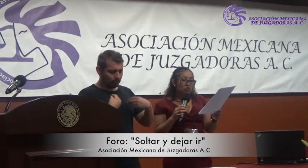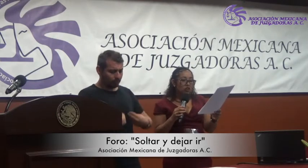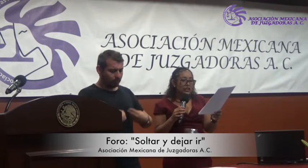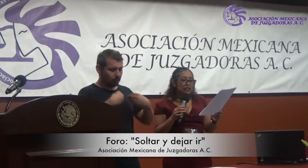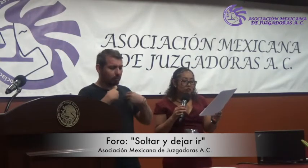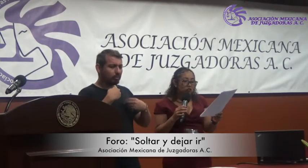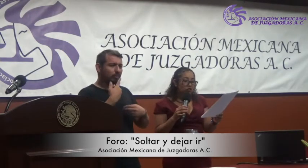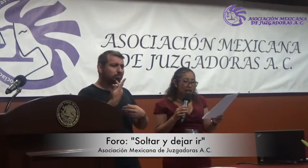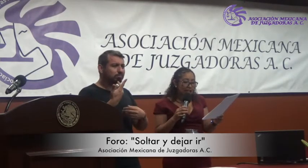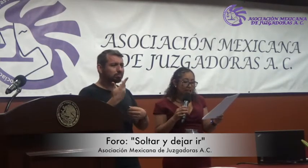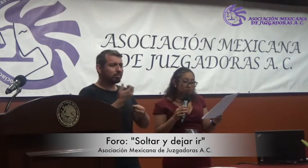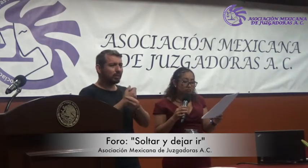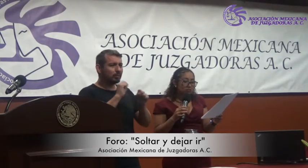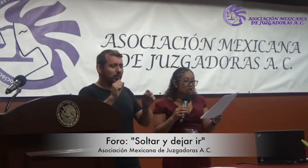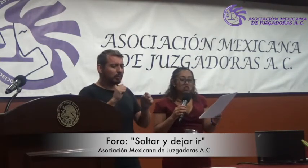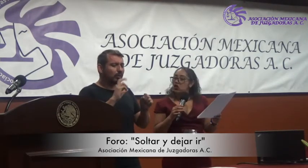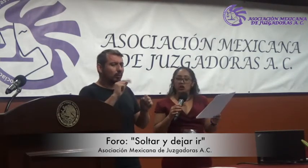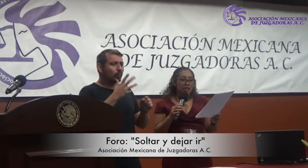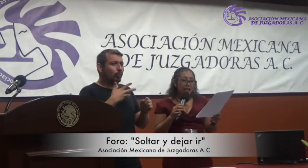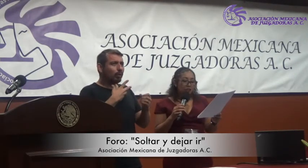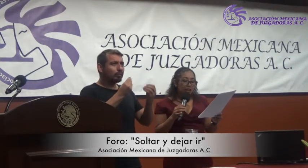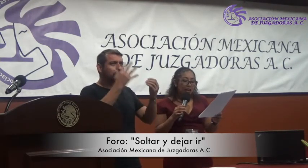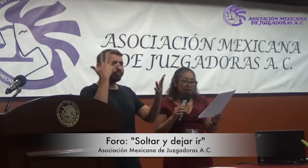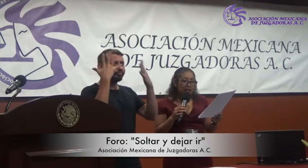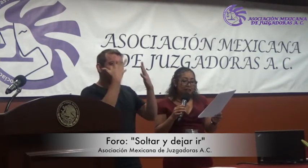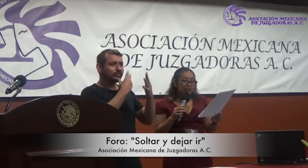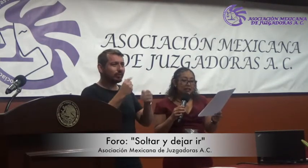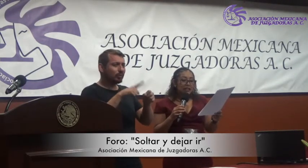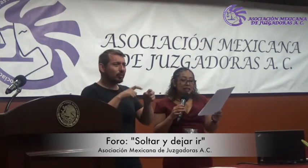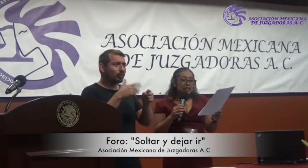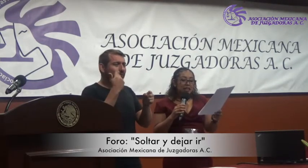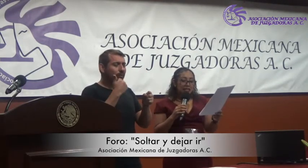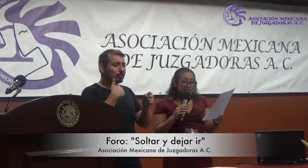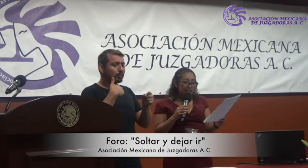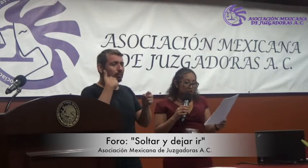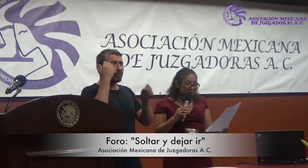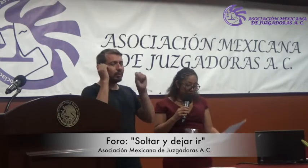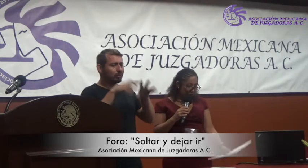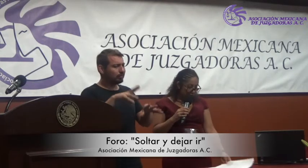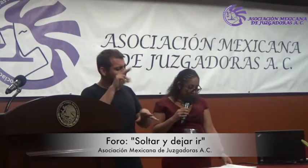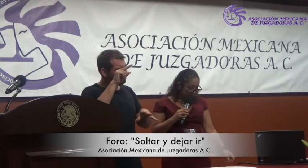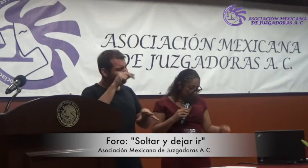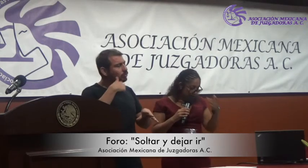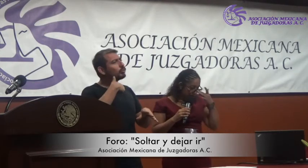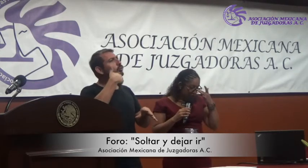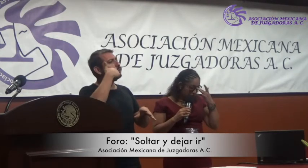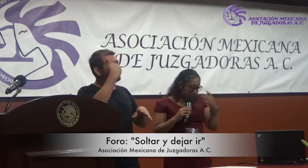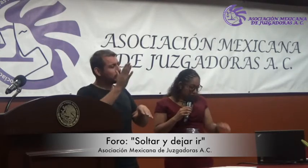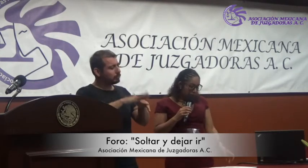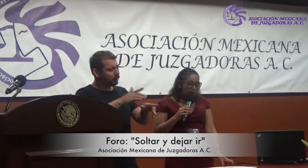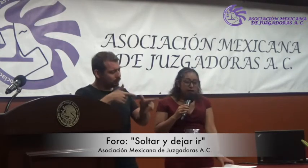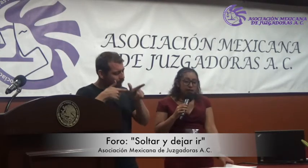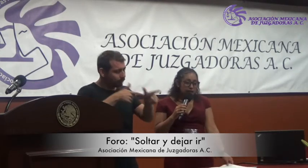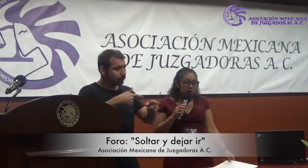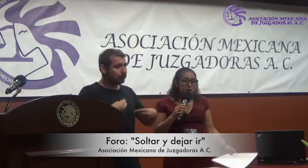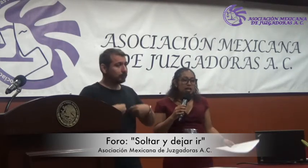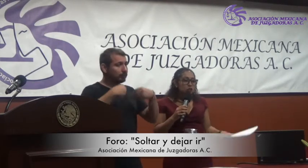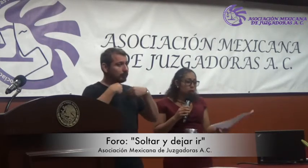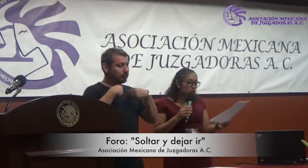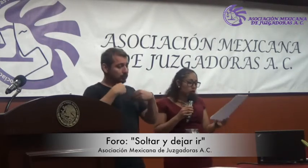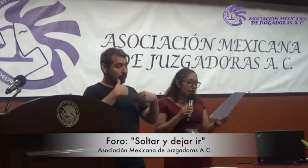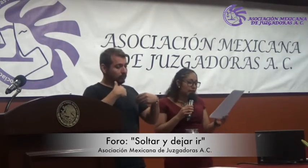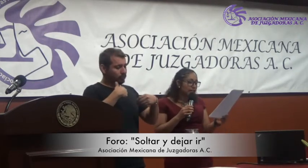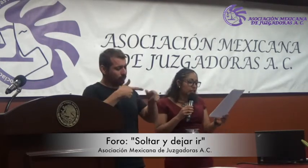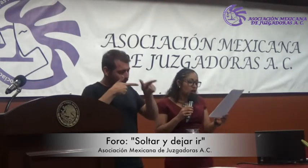color o desafortunada, no quiero dejarla. Insisto en vivir más para tener